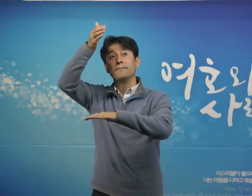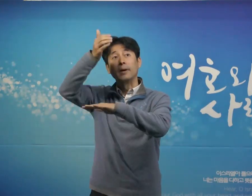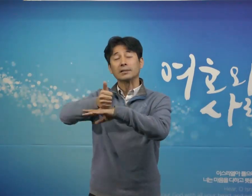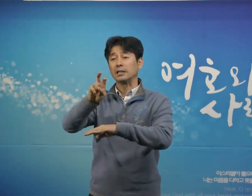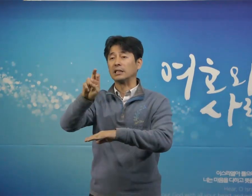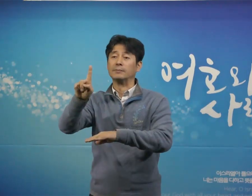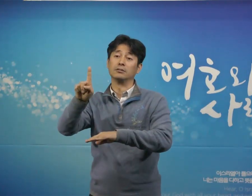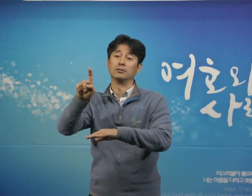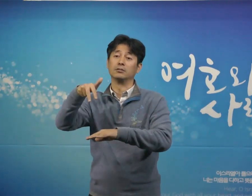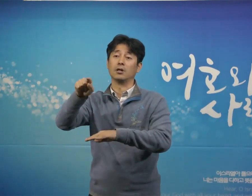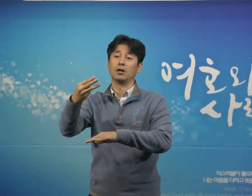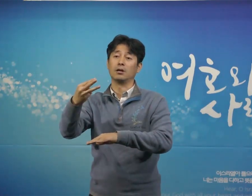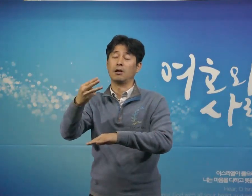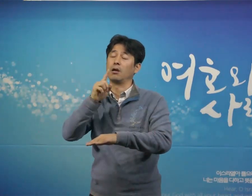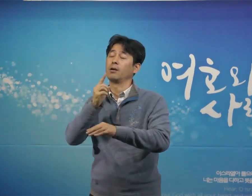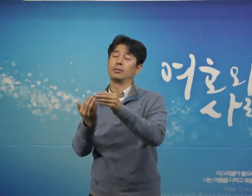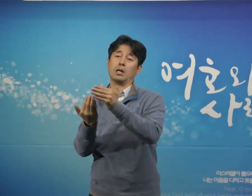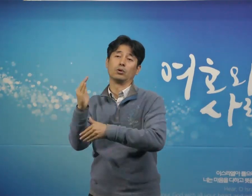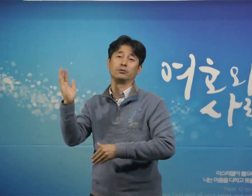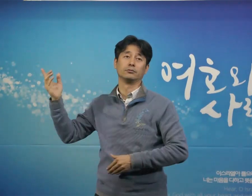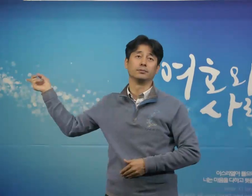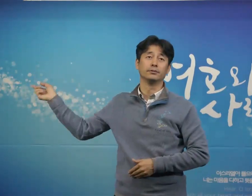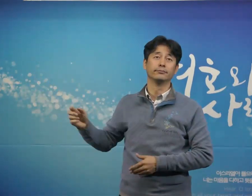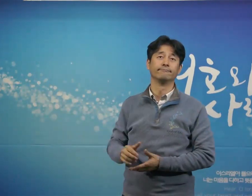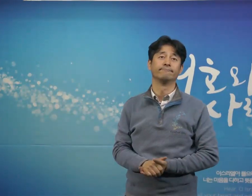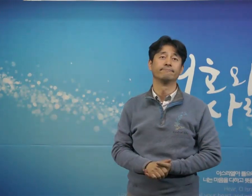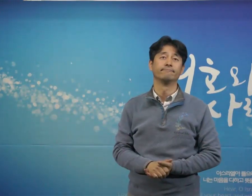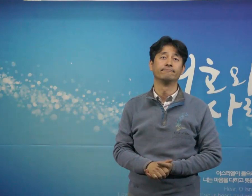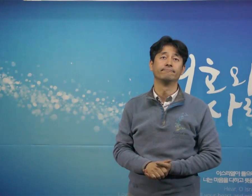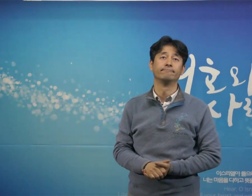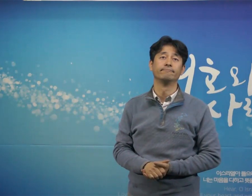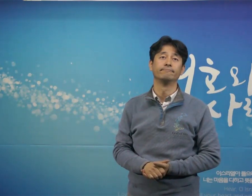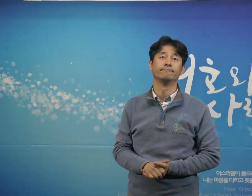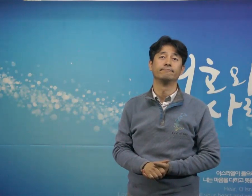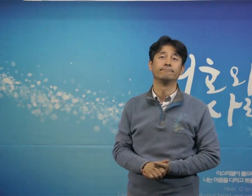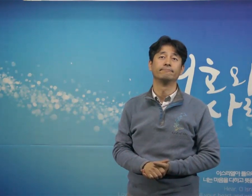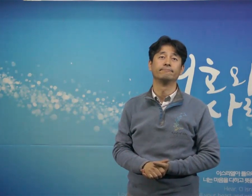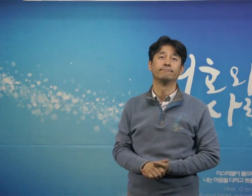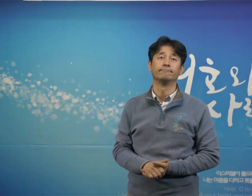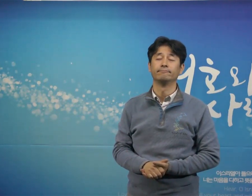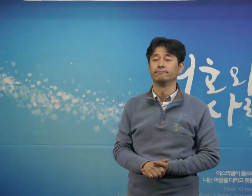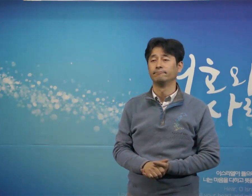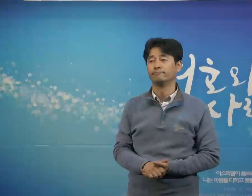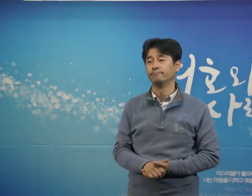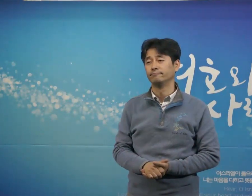계십니다. 21절 말씀에 보면 그렇게 기록되어 있죠.